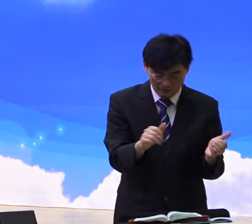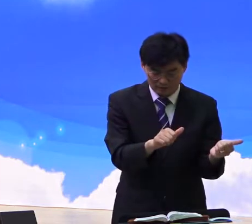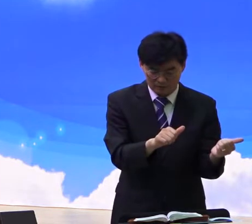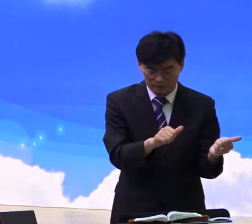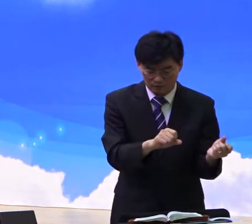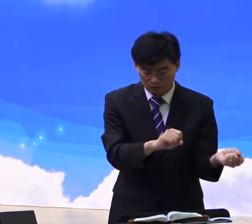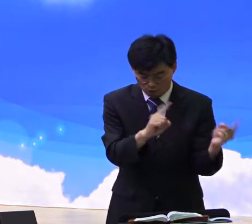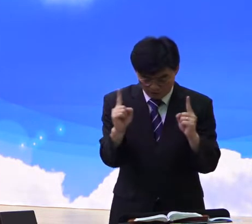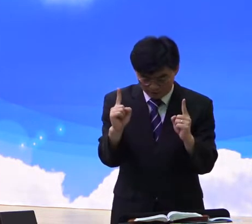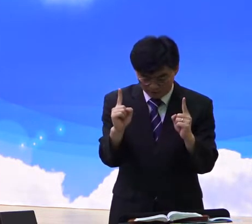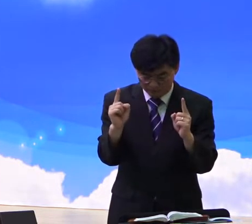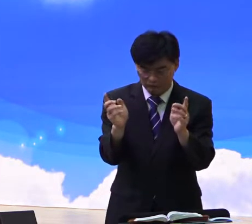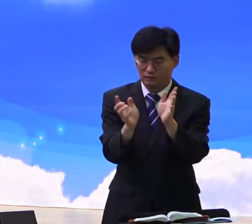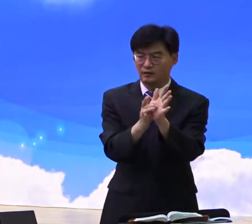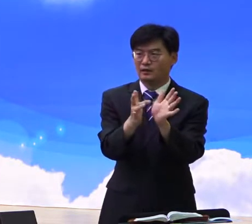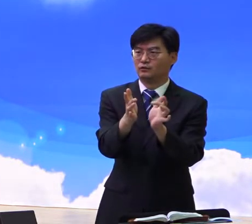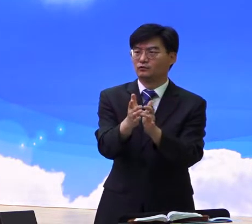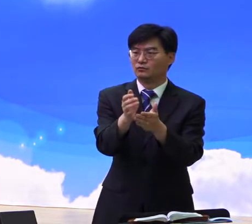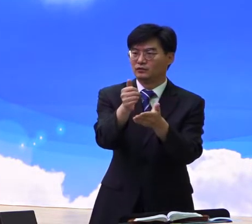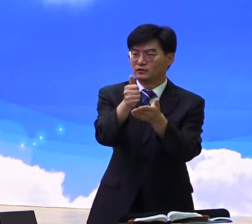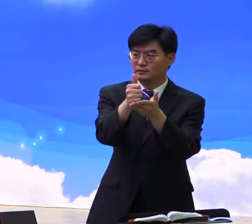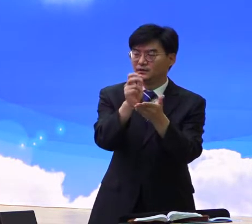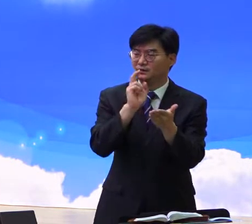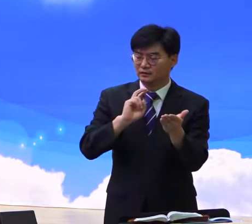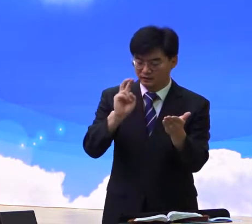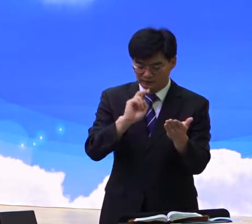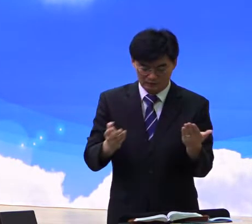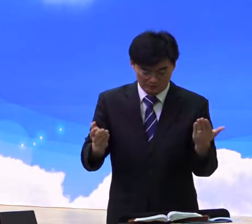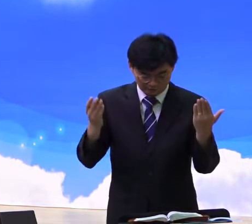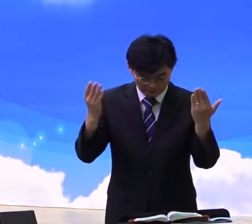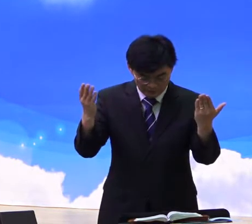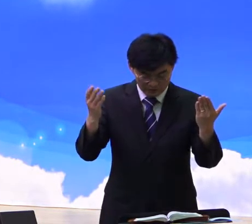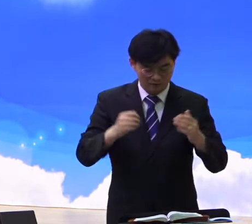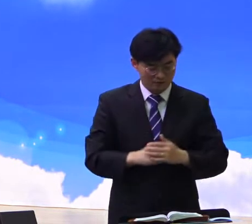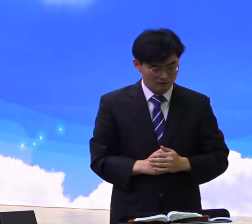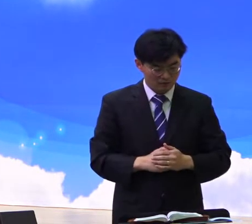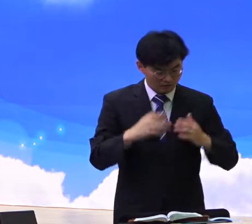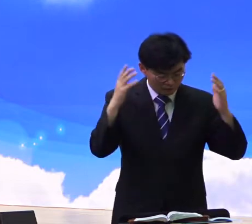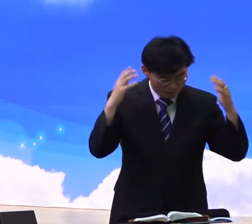찬양합니다. 무더운 날씨 그리고 코로나 바이러스로